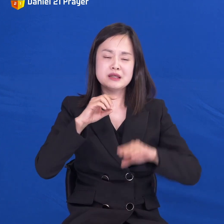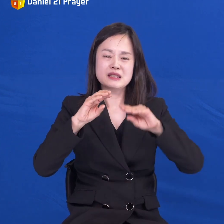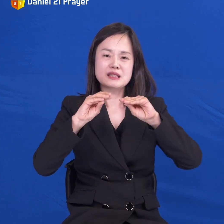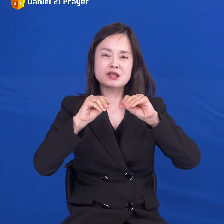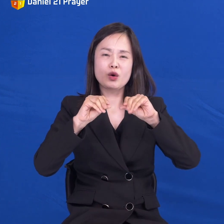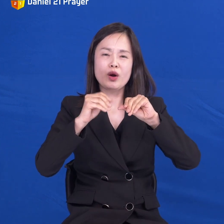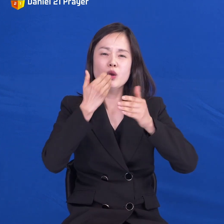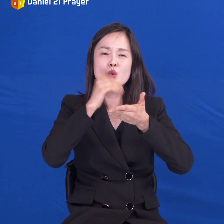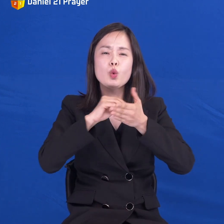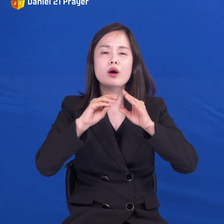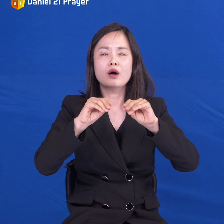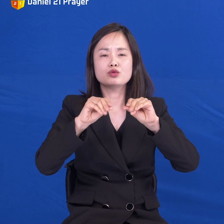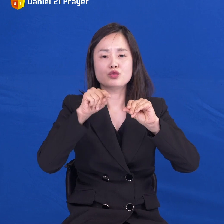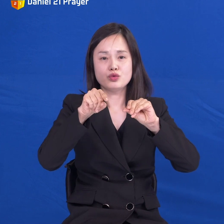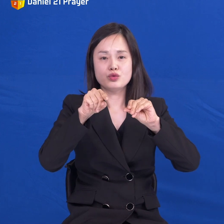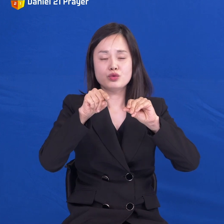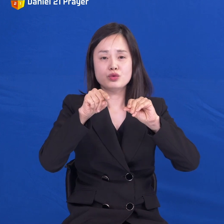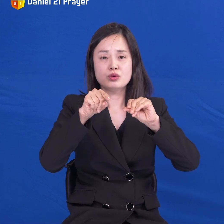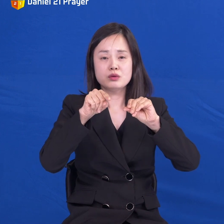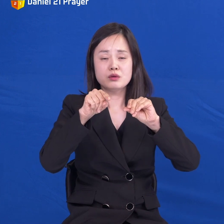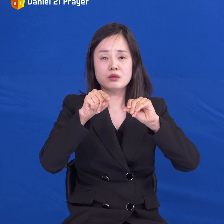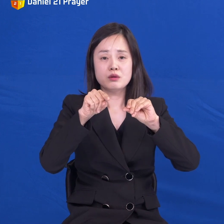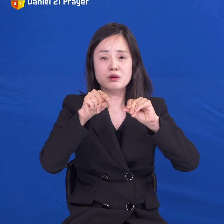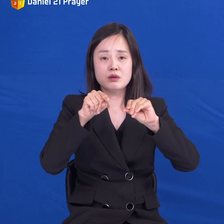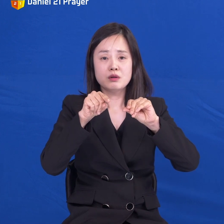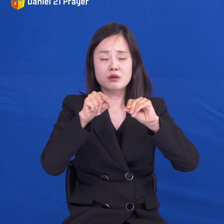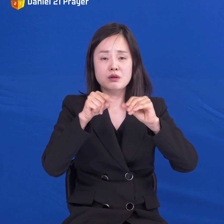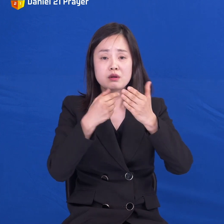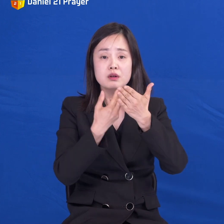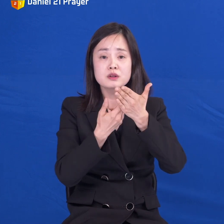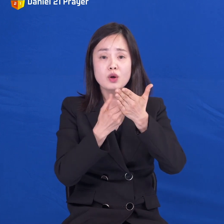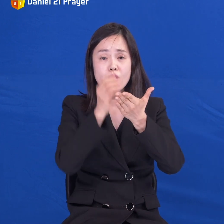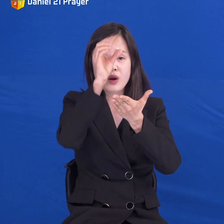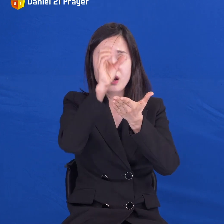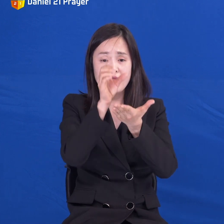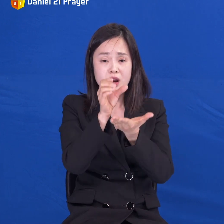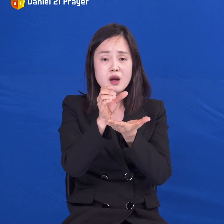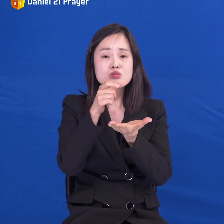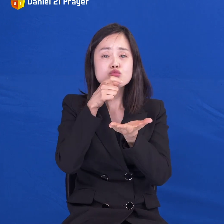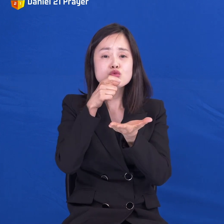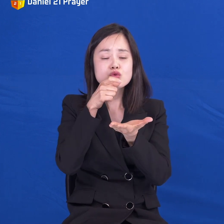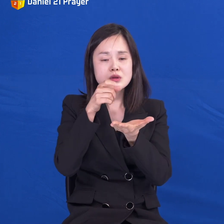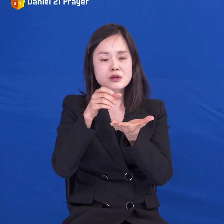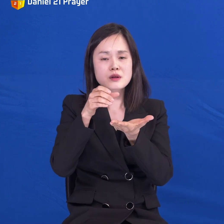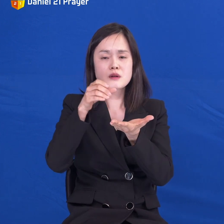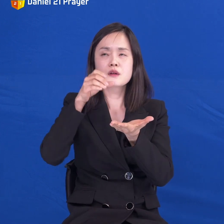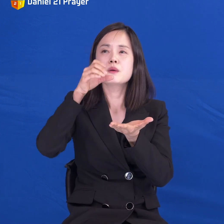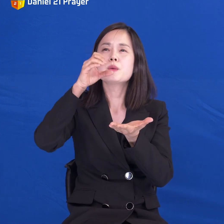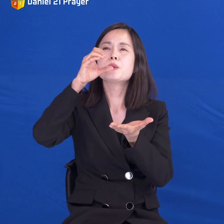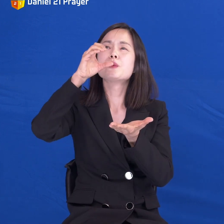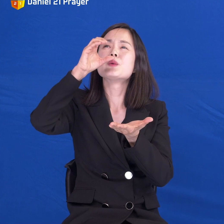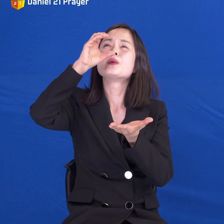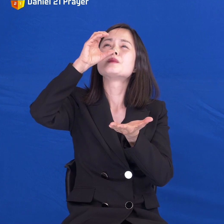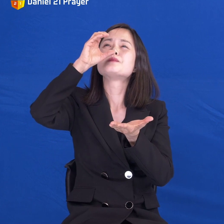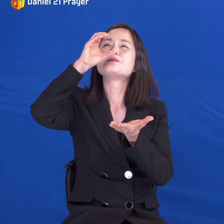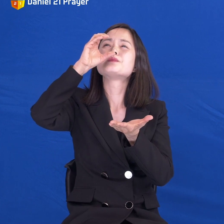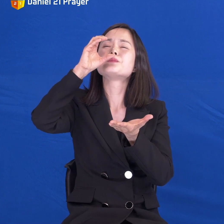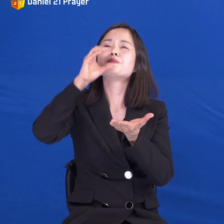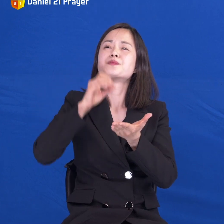너무 맛있는데 그 석회, 참고로 저는 담낭을 잘라냈어요.